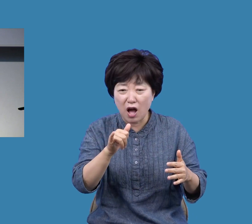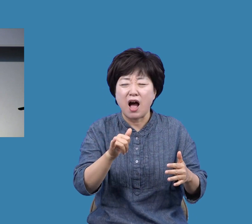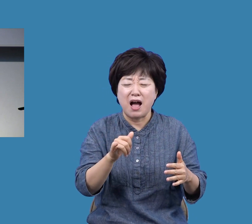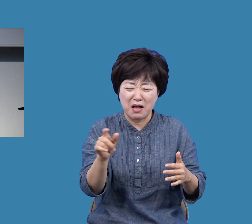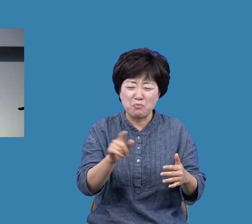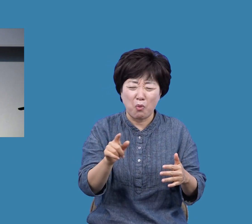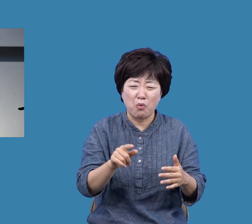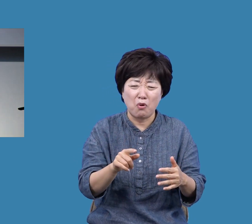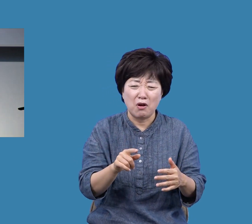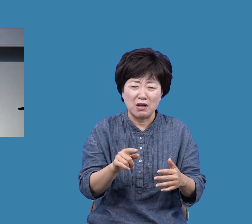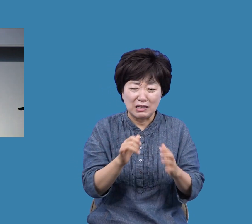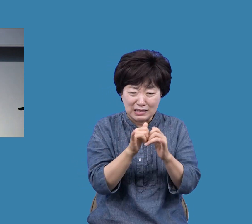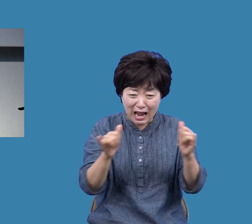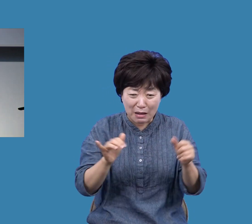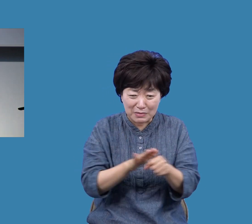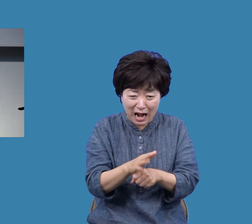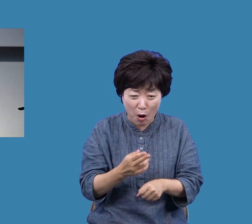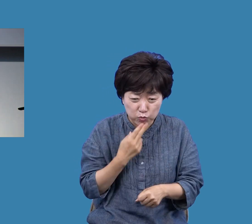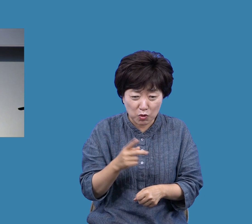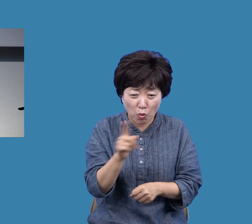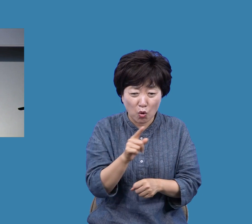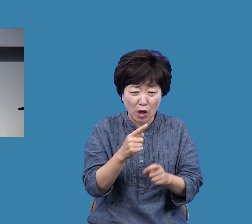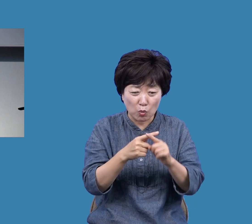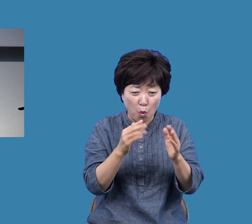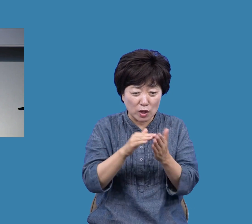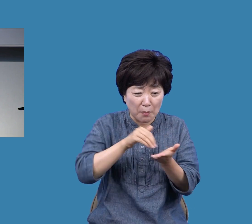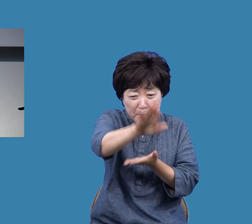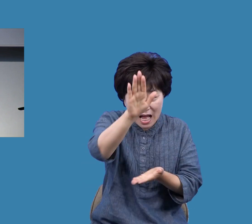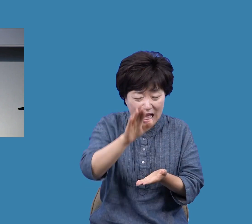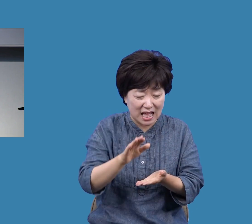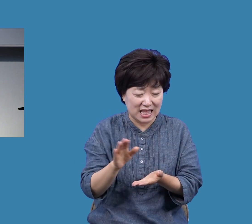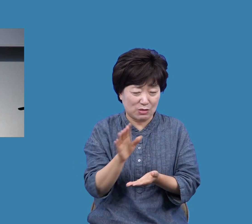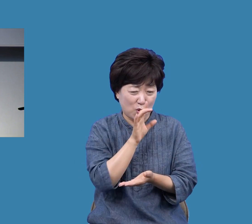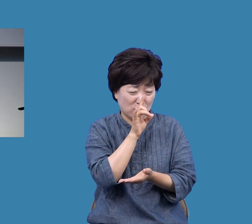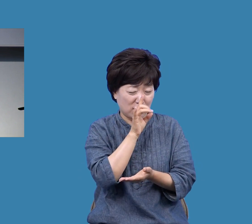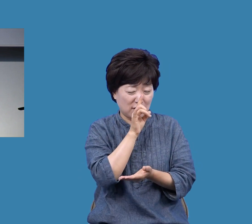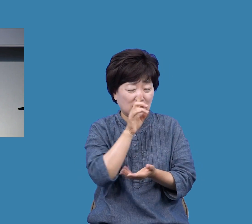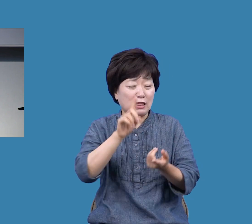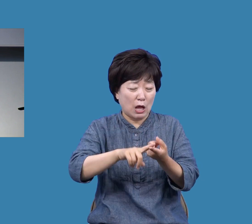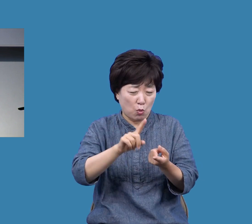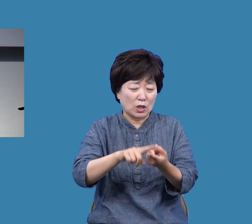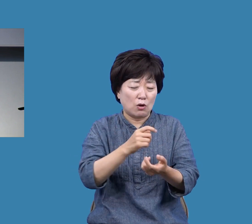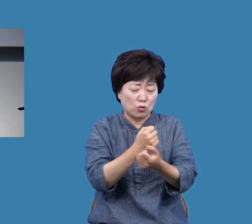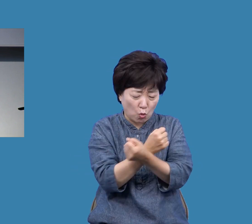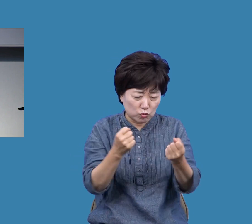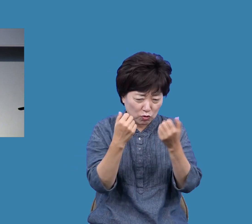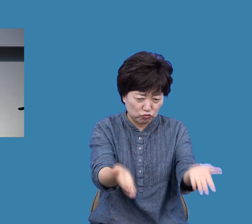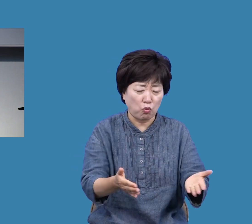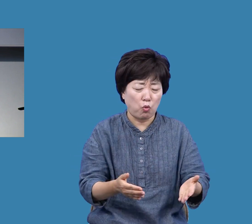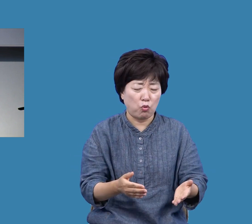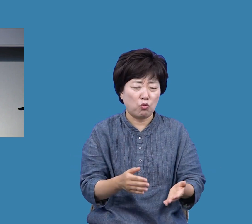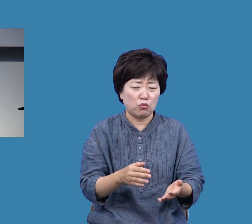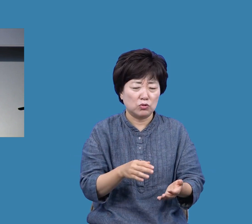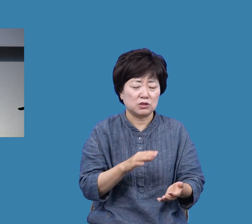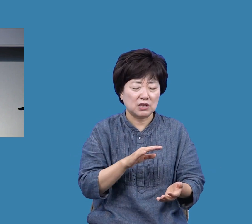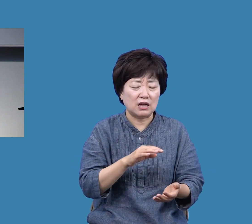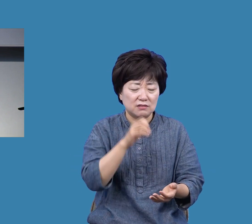다 쫓아내냐, 사랑이 없이. 교회가 어떻게 사랑이 없이 쫓아내냐. 다 용서하고 품고